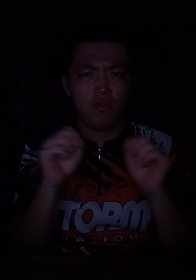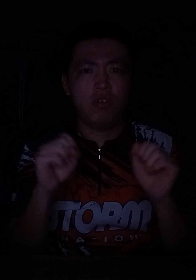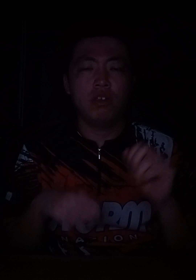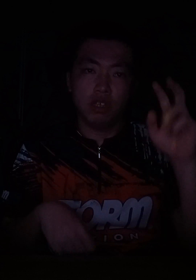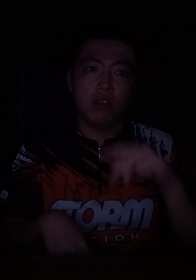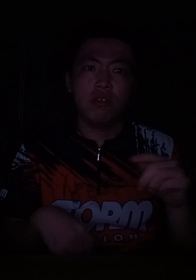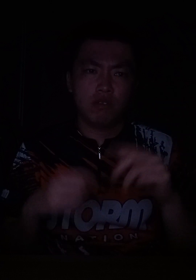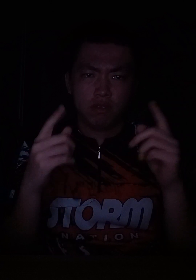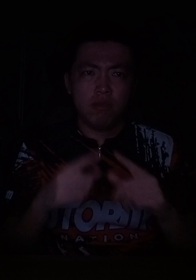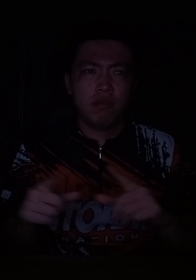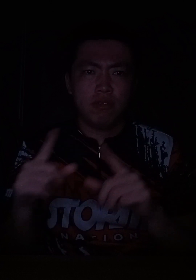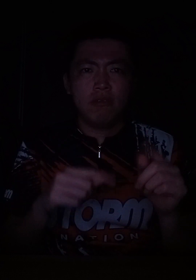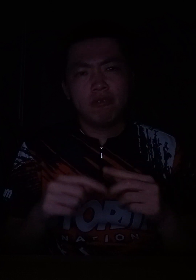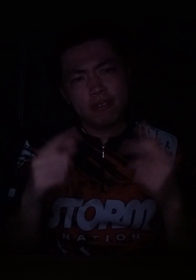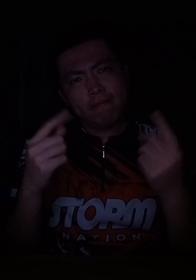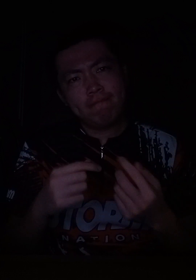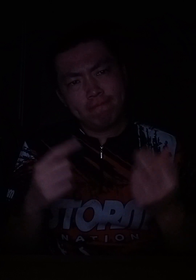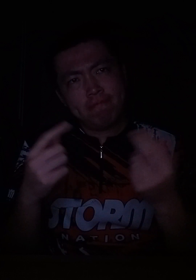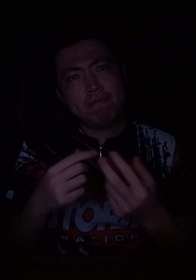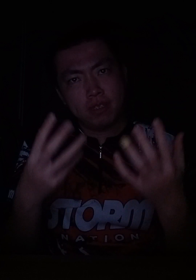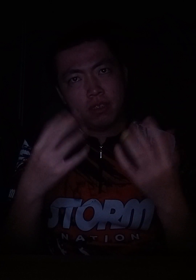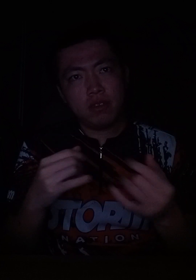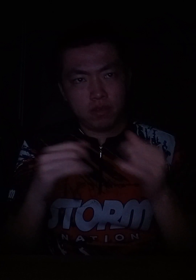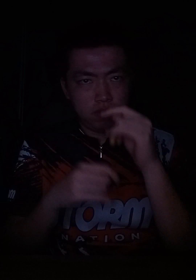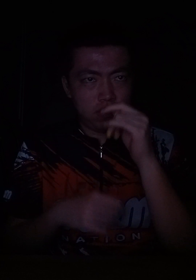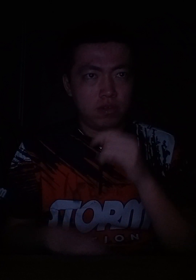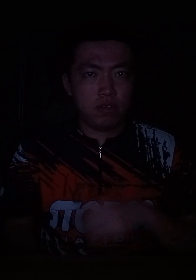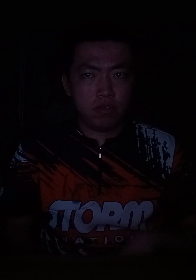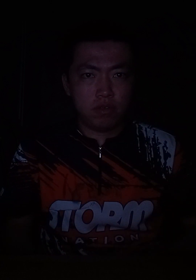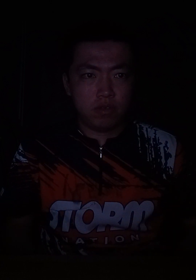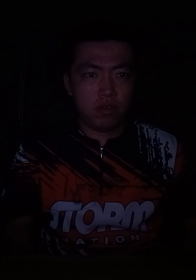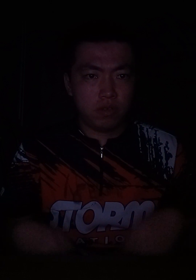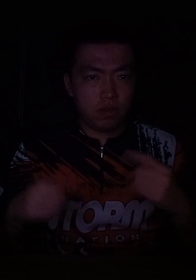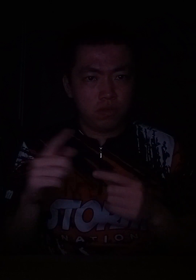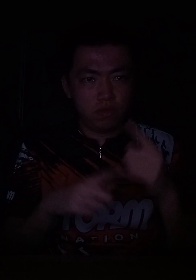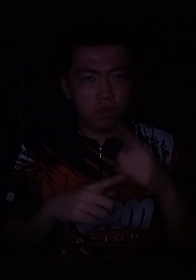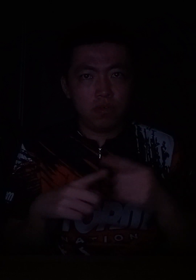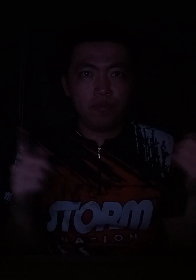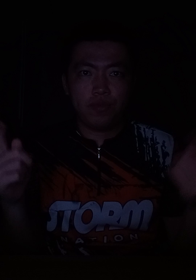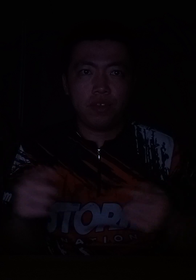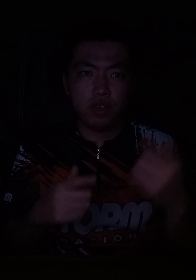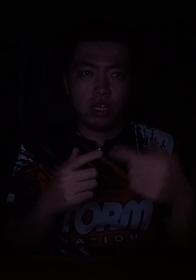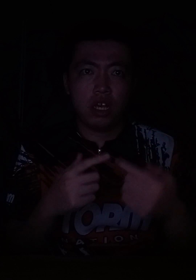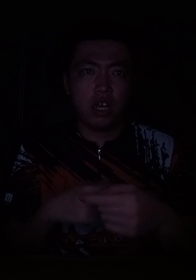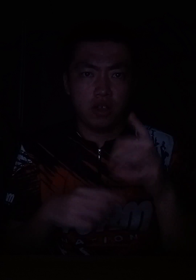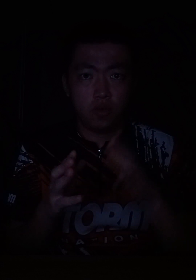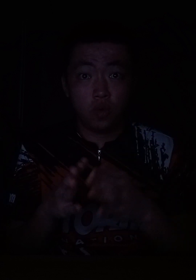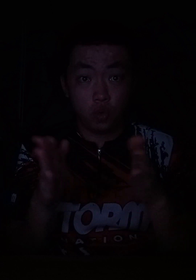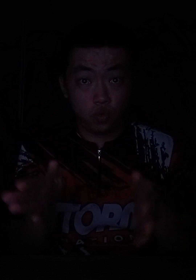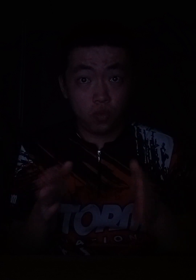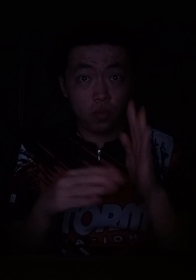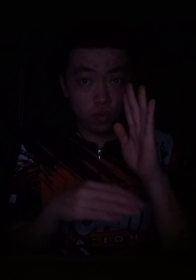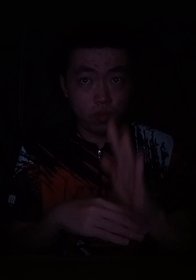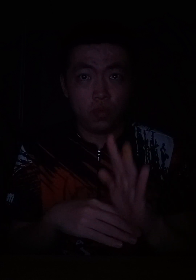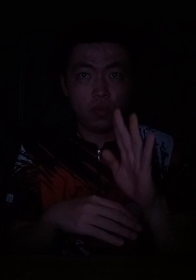너무 춥다 보면 여러 가지 장애가 많이 일어나잖아요. 지난 15일 1호선 열차가 한강 철교 위에 멈춰선 것을